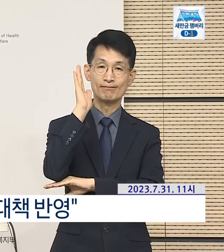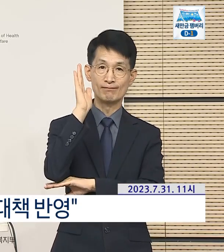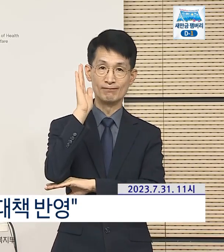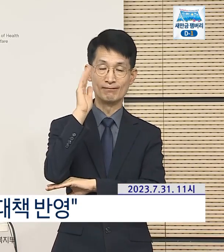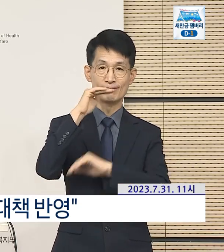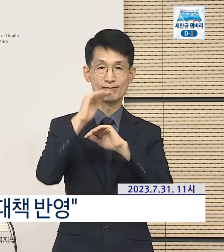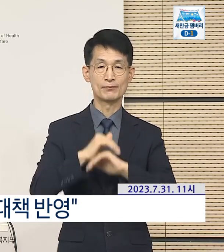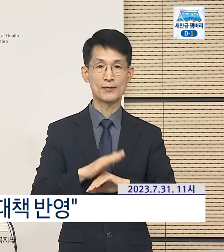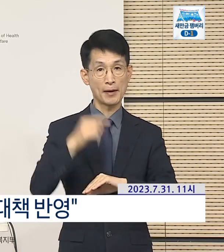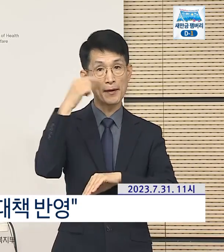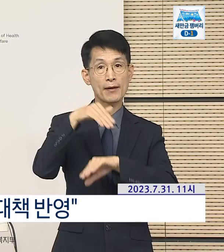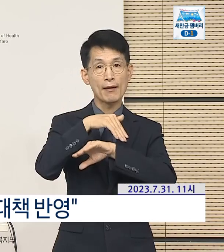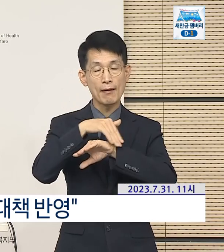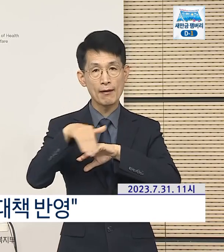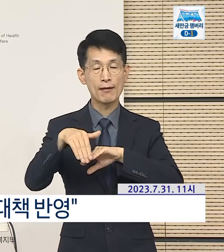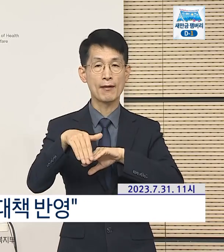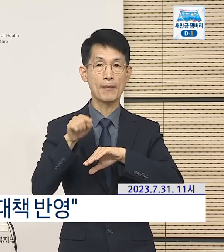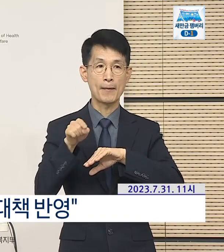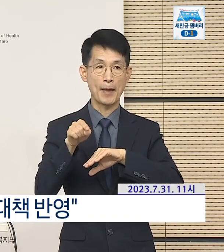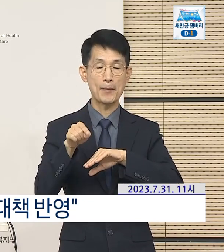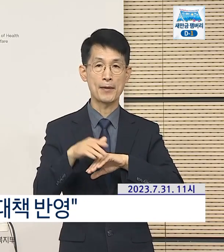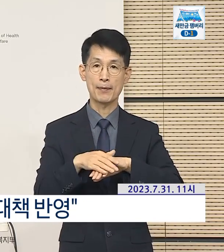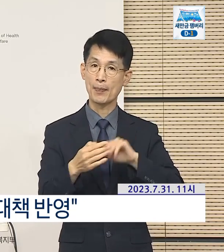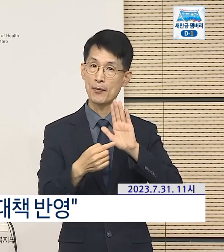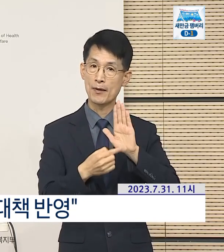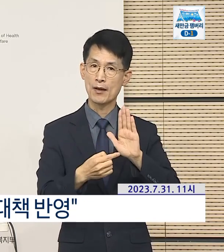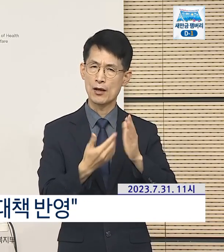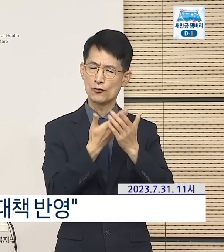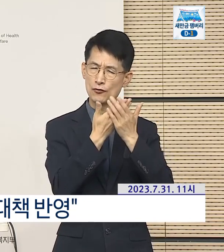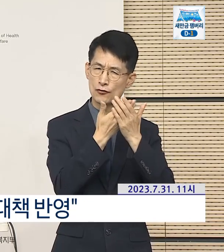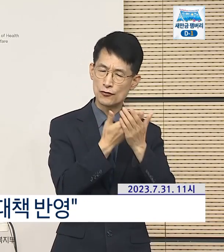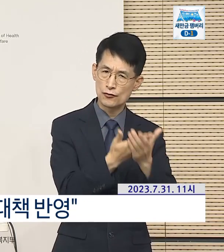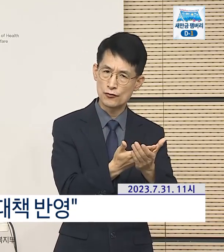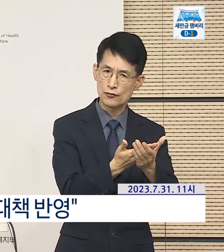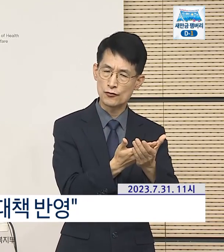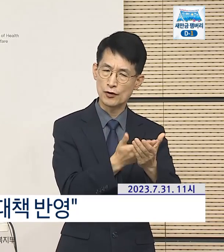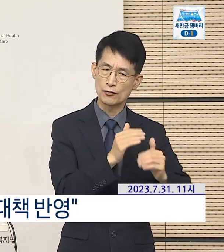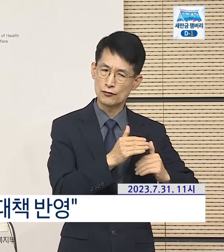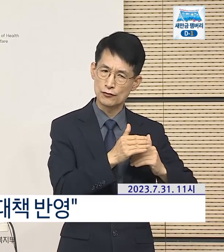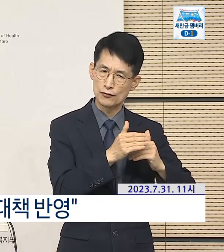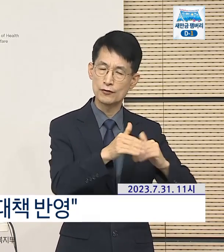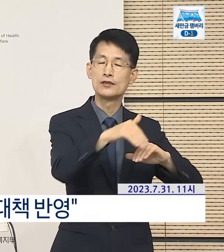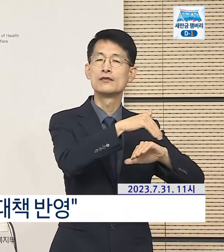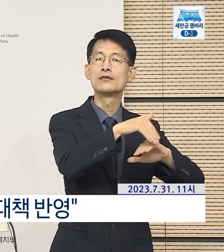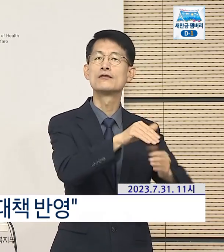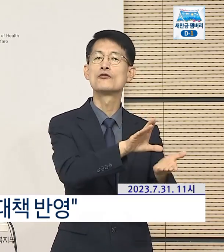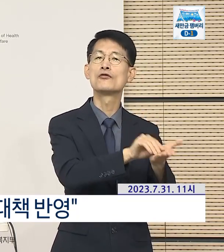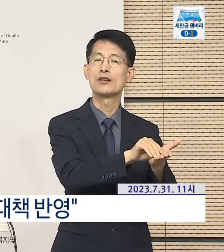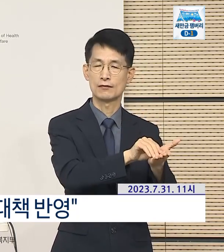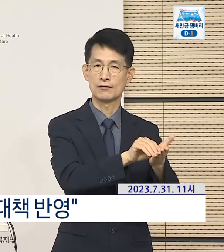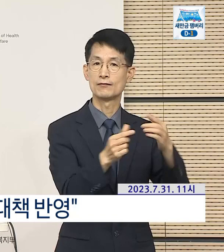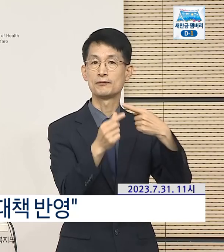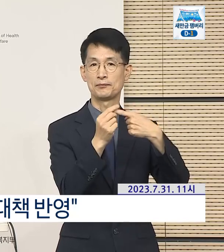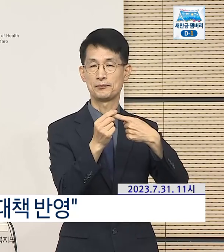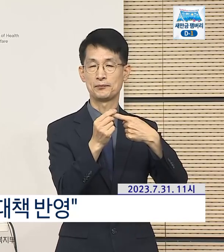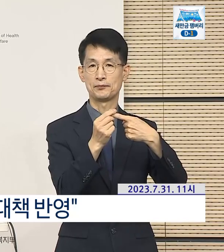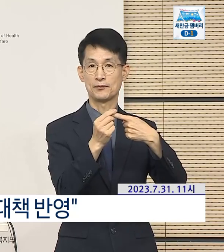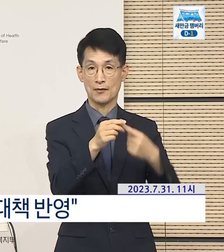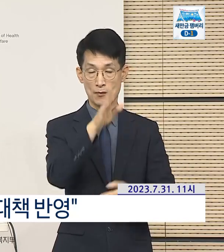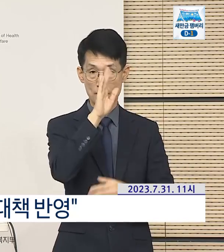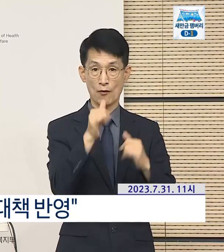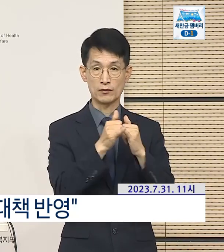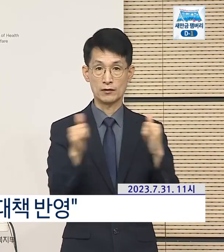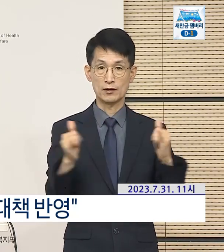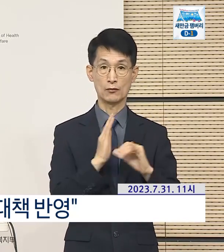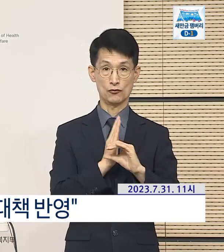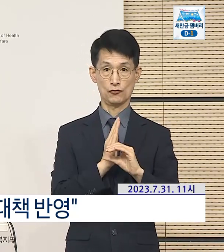이번 계획을 대표할 중점 추진 과제를 설명드리겠습니다 첫 번째 환자